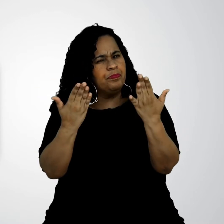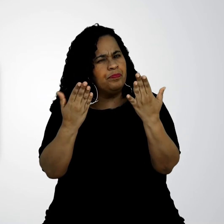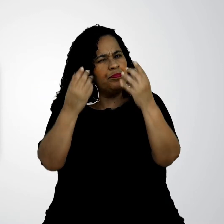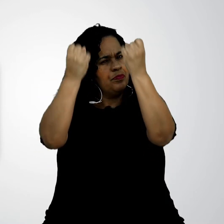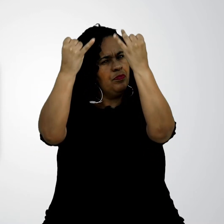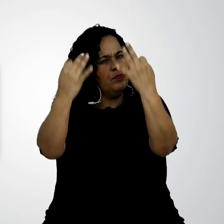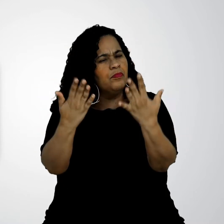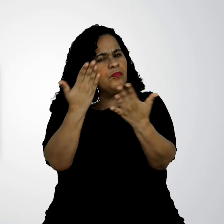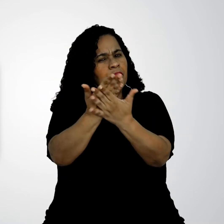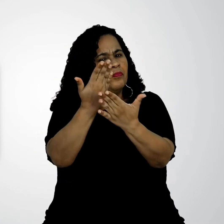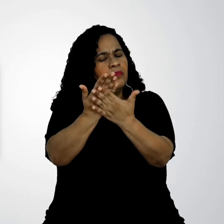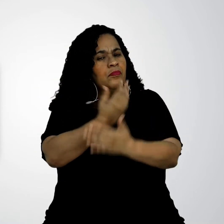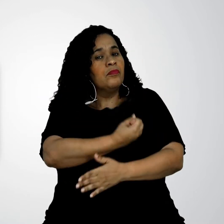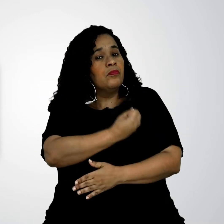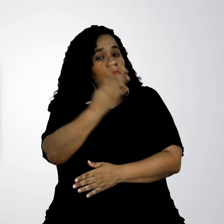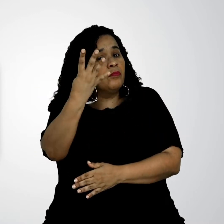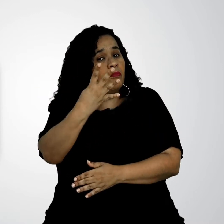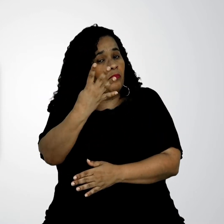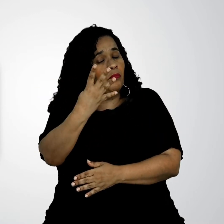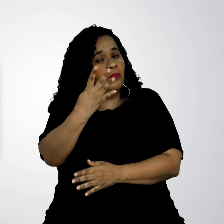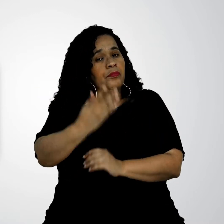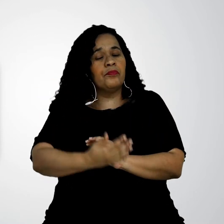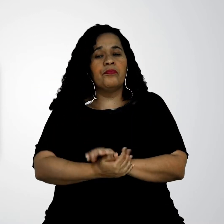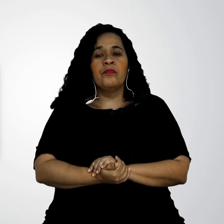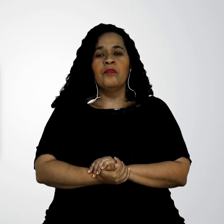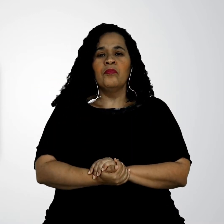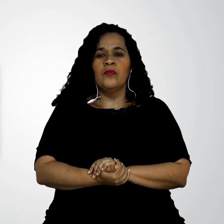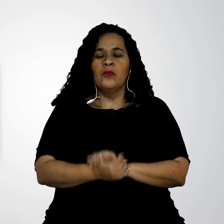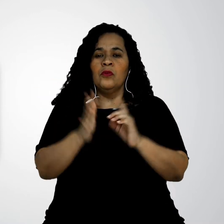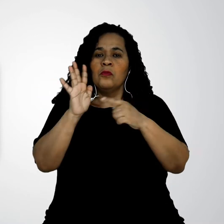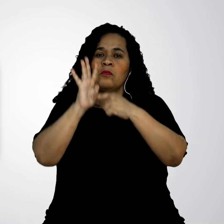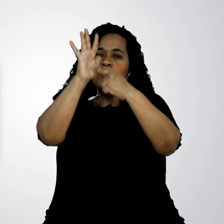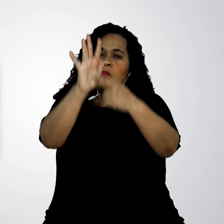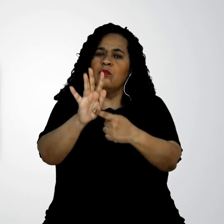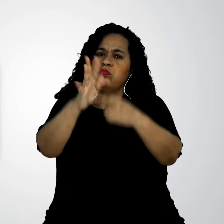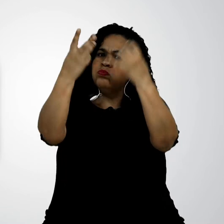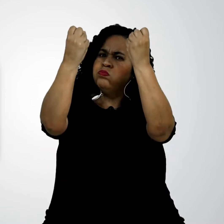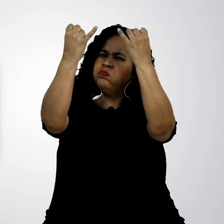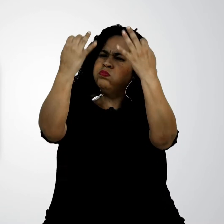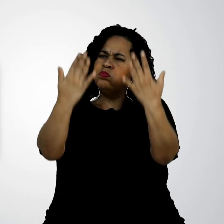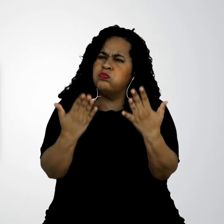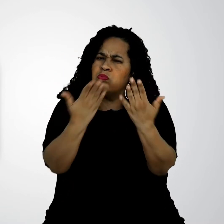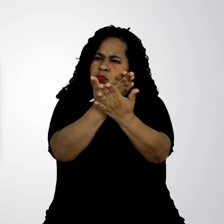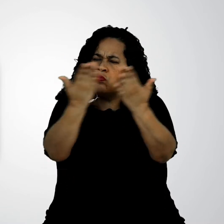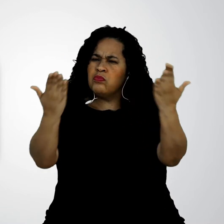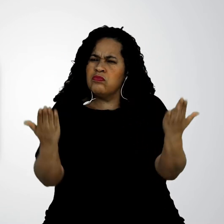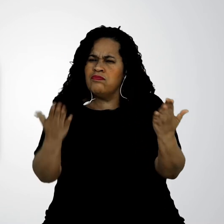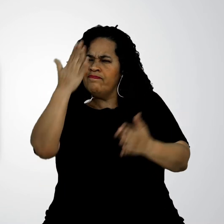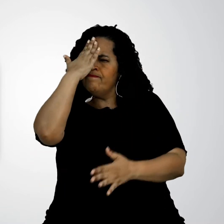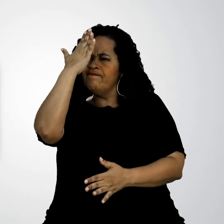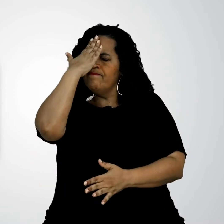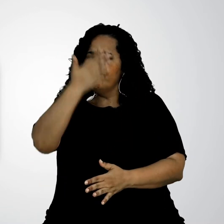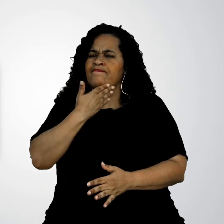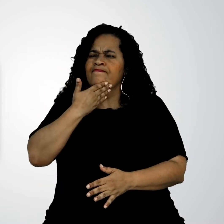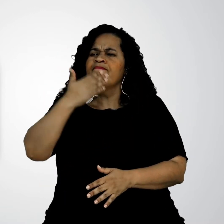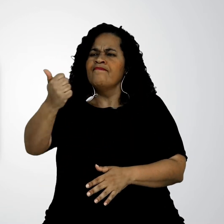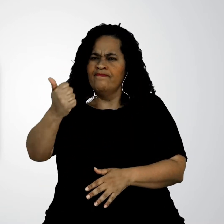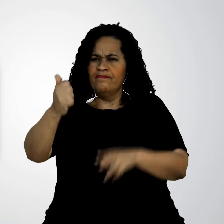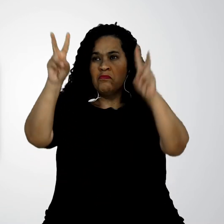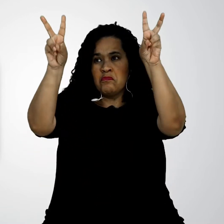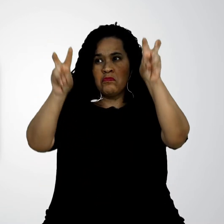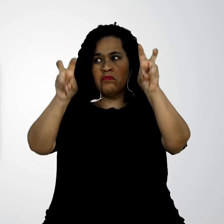de número 4, nós obviamente vamos tratar dessa questão da ideologia de gênero. Nós não